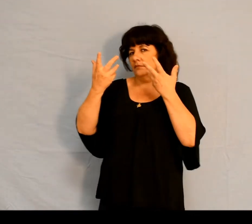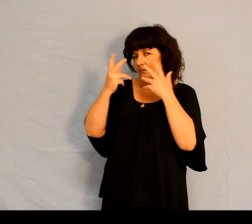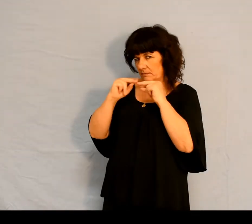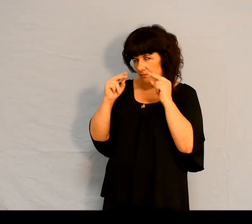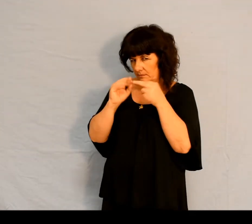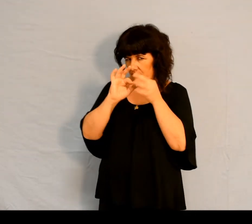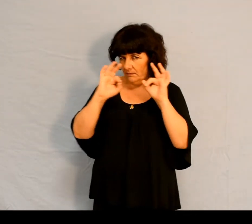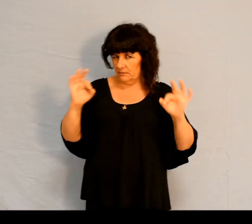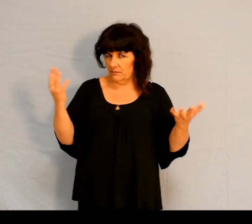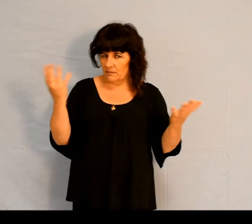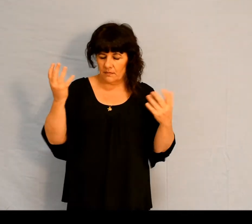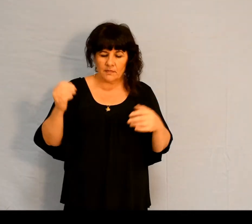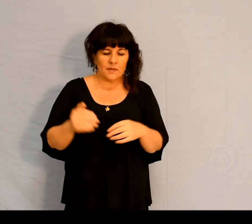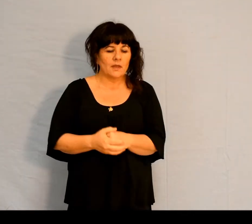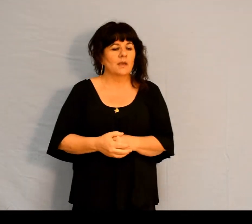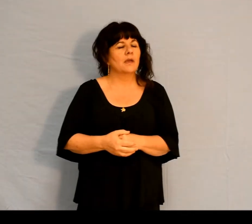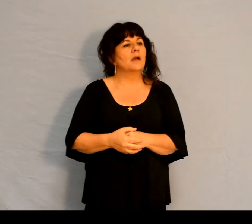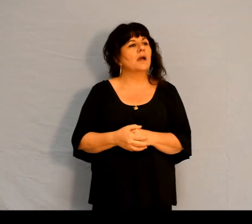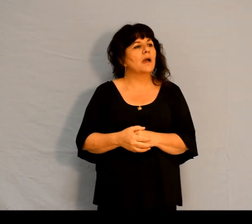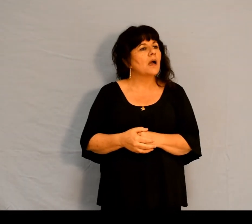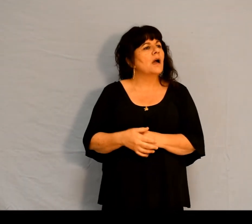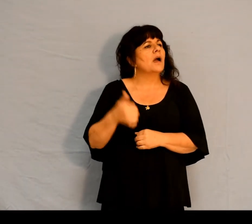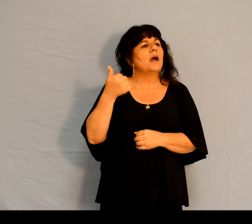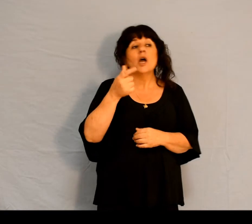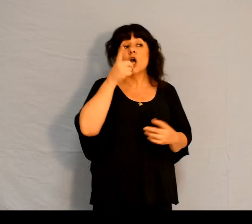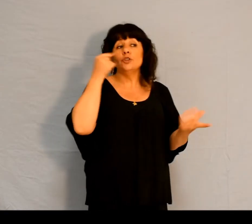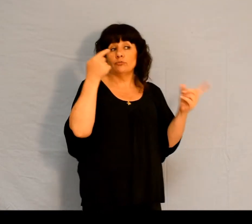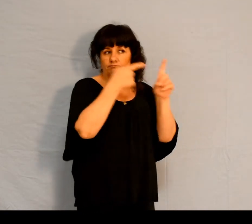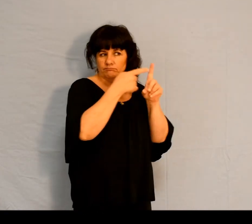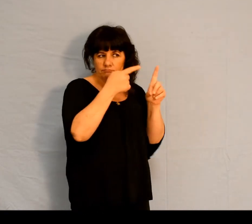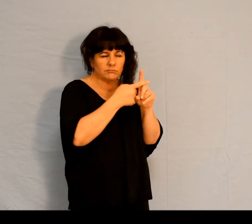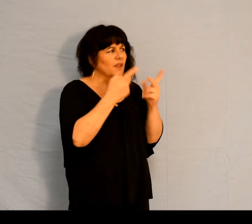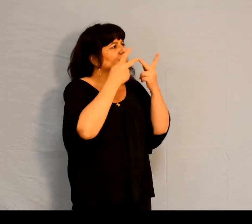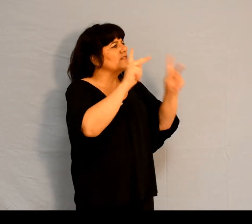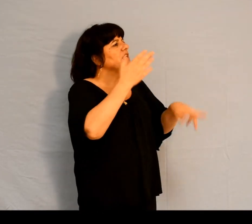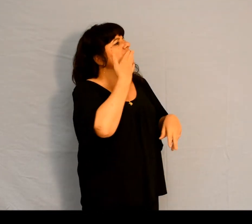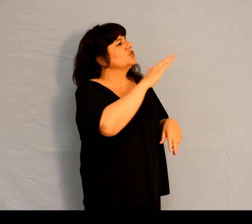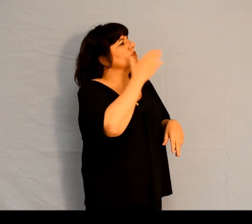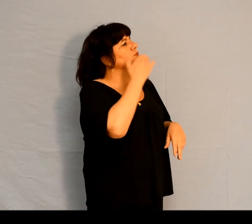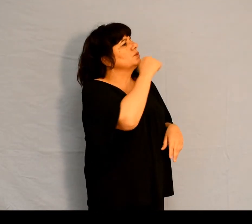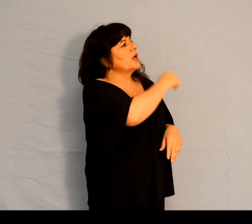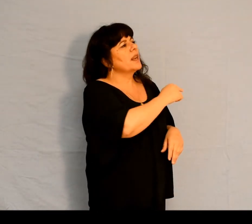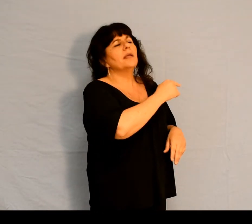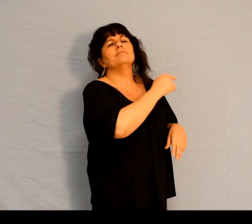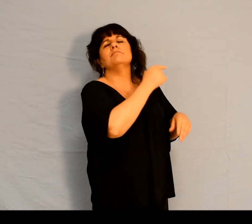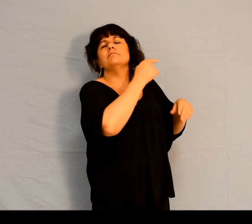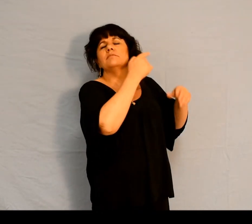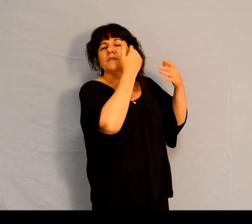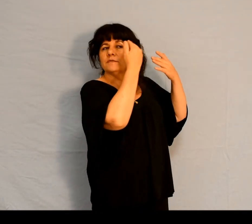Un homme descendait de Jérusalem à Jéricho, et il tomba sur des bandits.